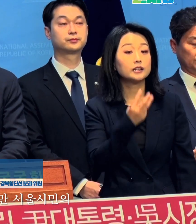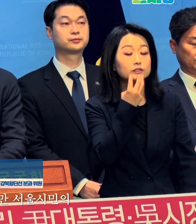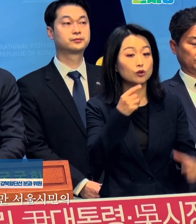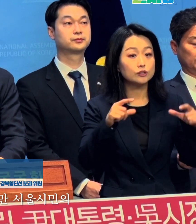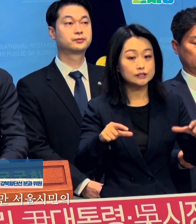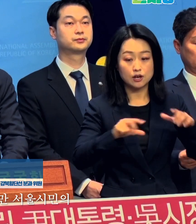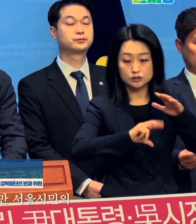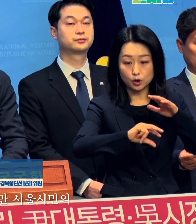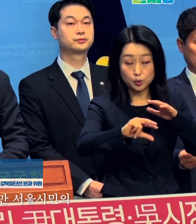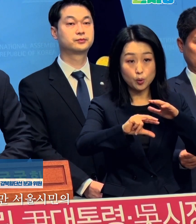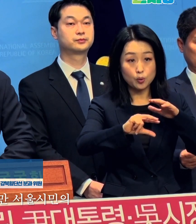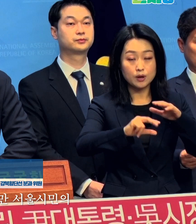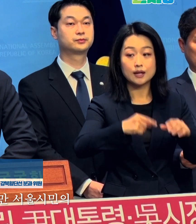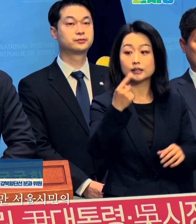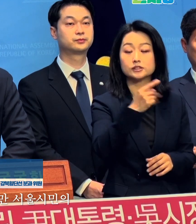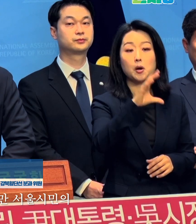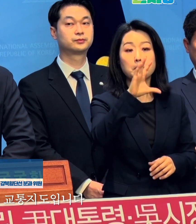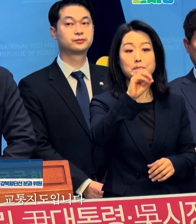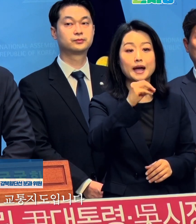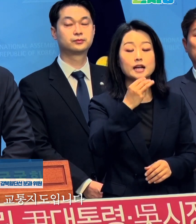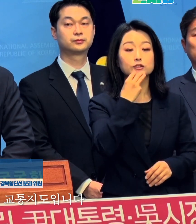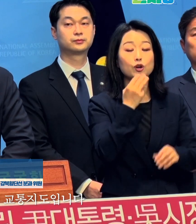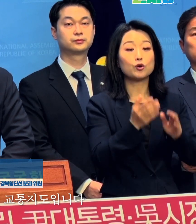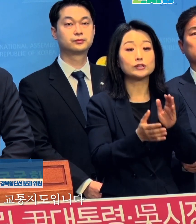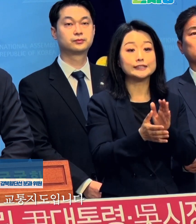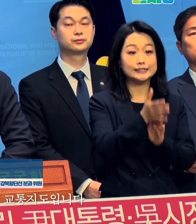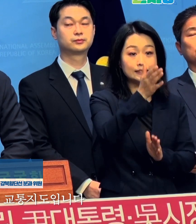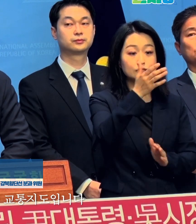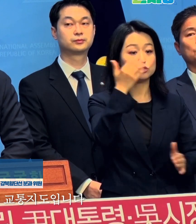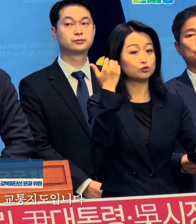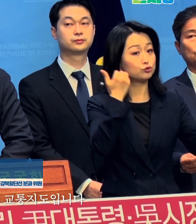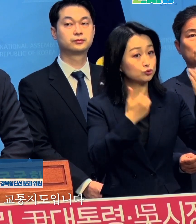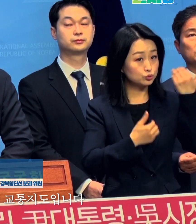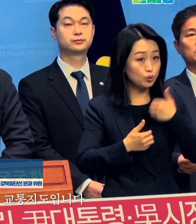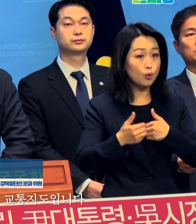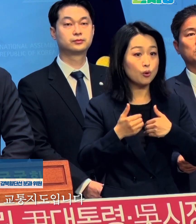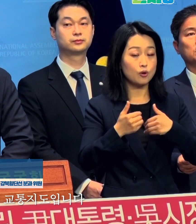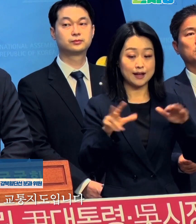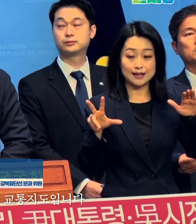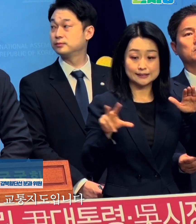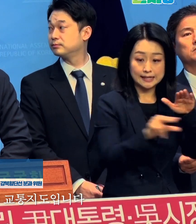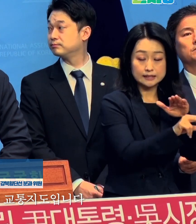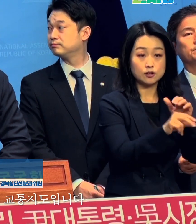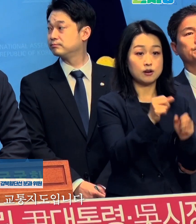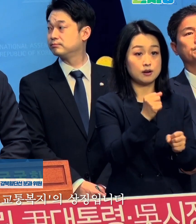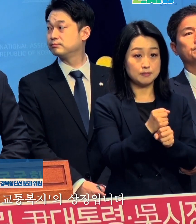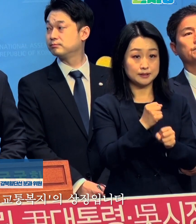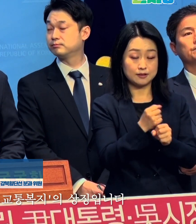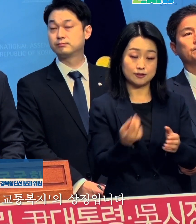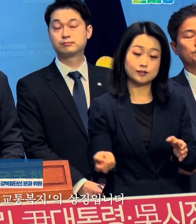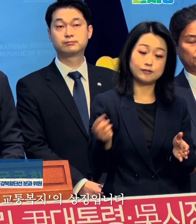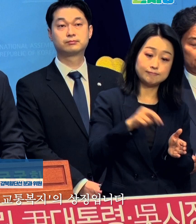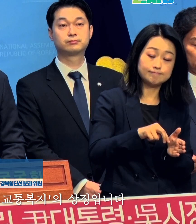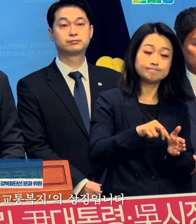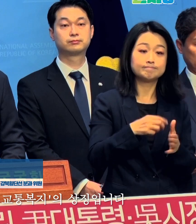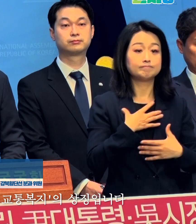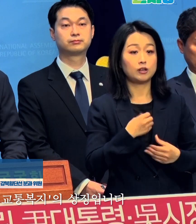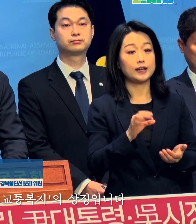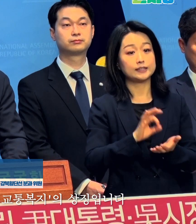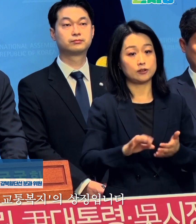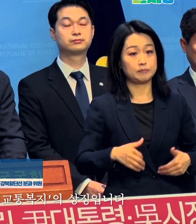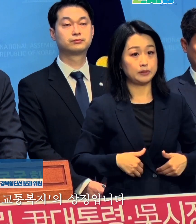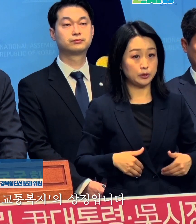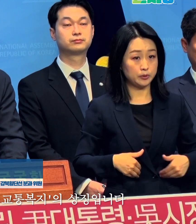서울지역 철도망은 천만 서울시민의 누구도 예외 없는 주요한 교통지도입니다.